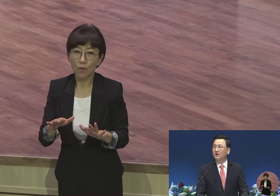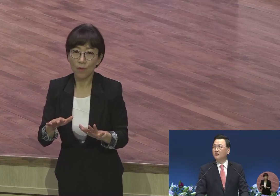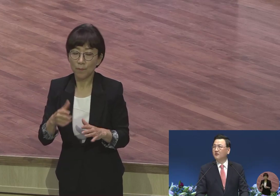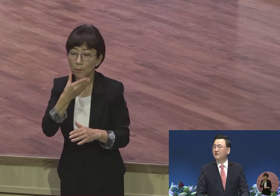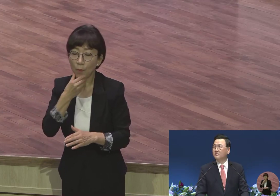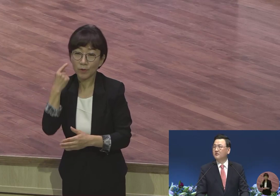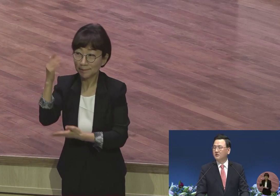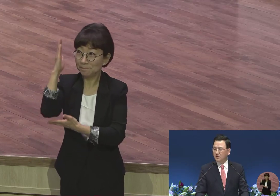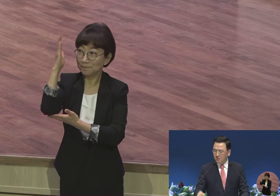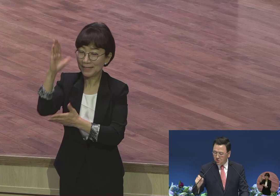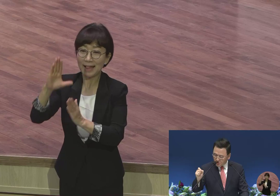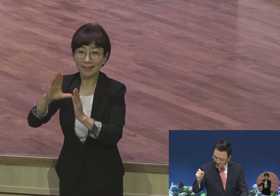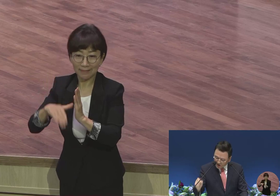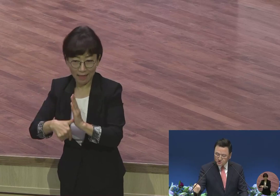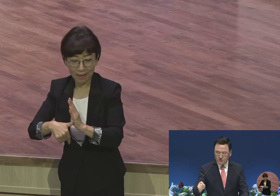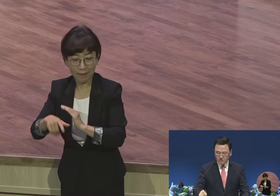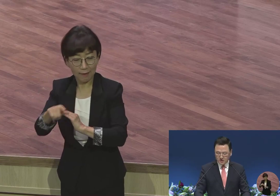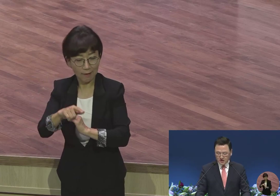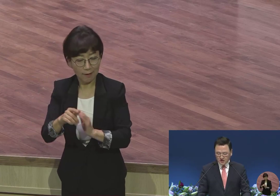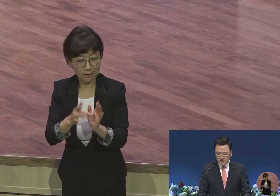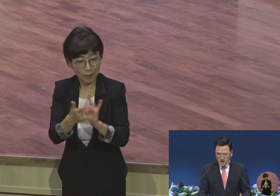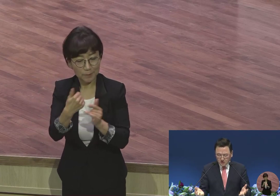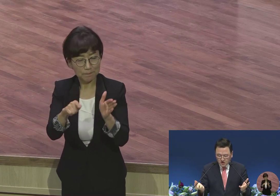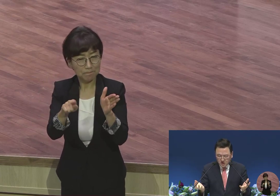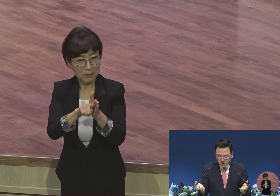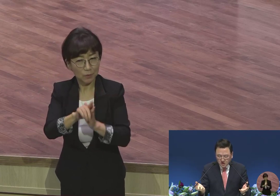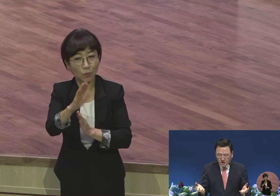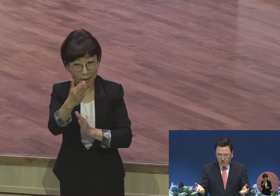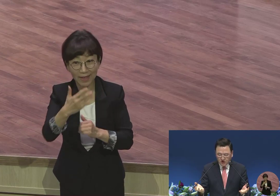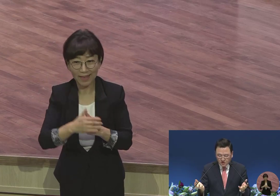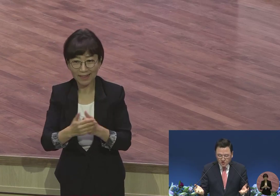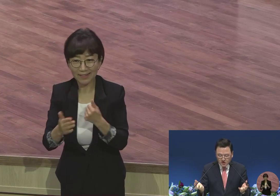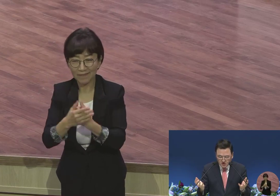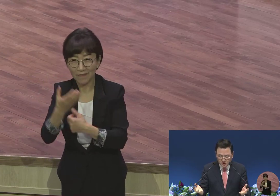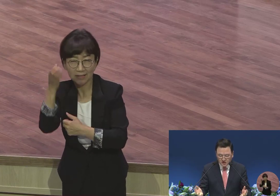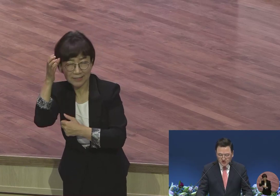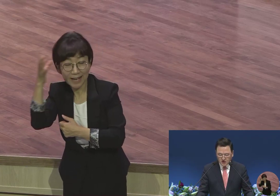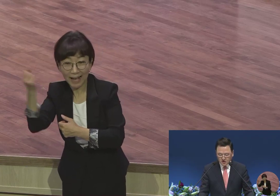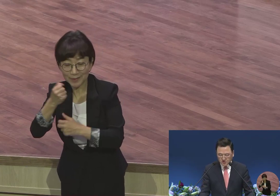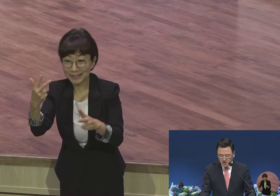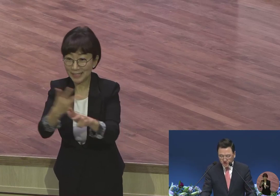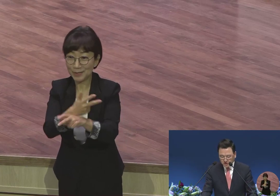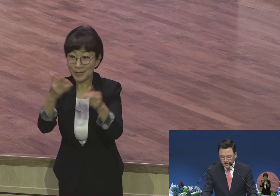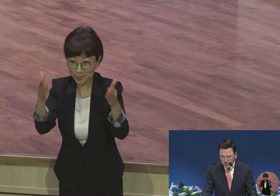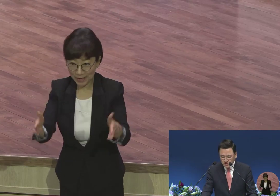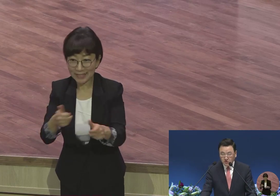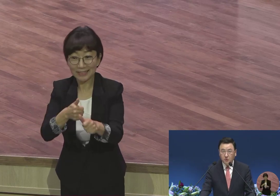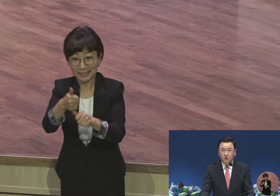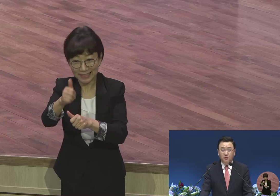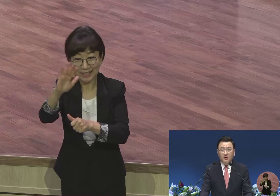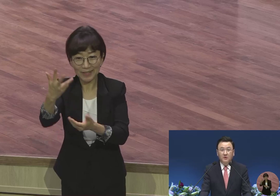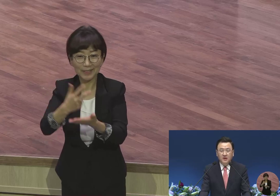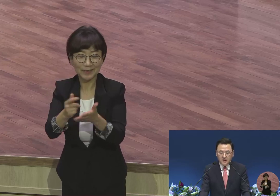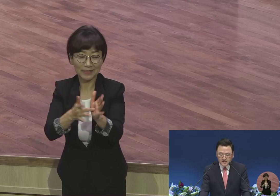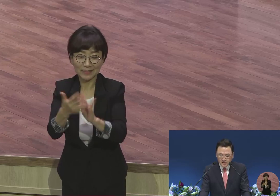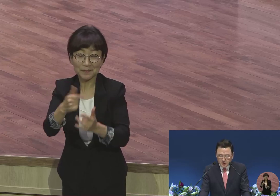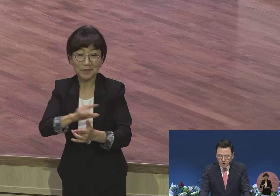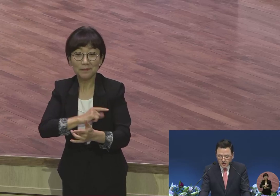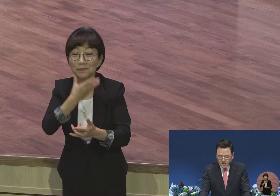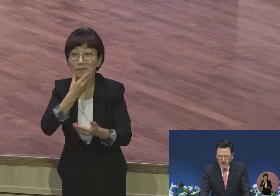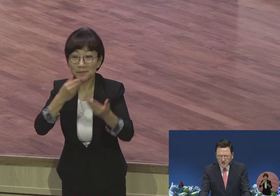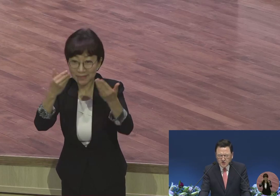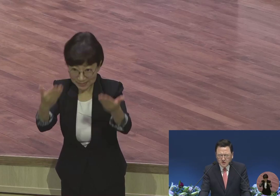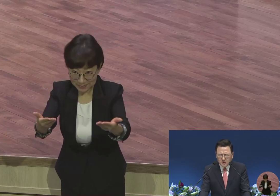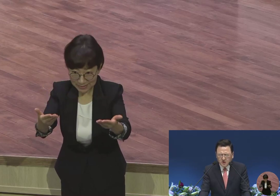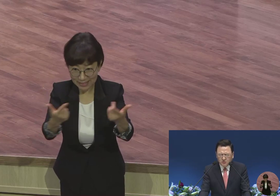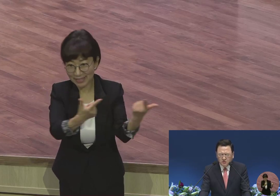우리는 몰라요. 생명이 들어갈 수 있습니다. 이런 기대를 안고 한 주간 승리하는 여러분들을 예수 그리스도 이름으로 축복합니다.